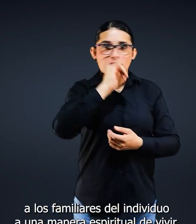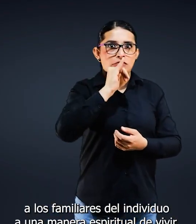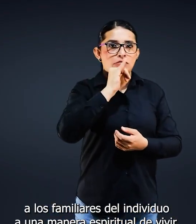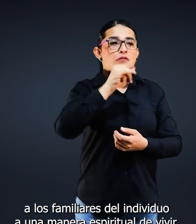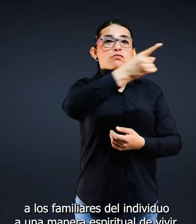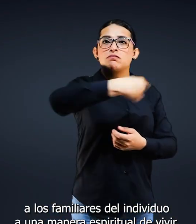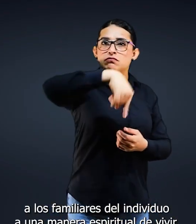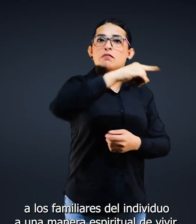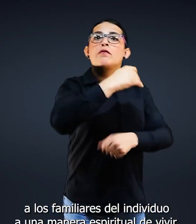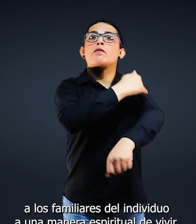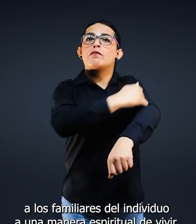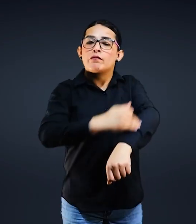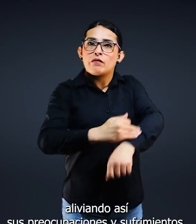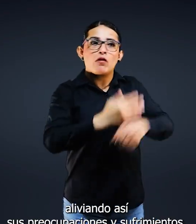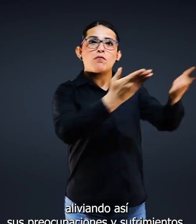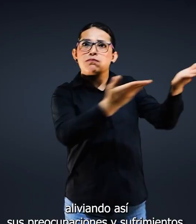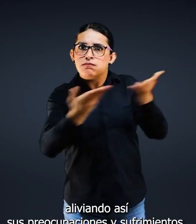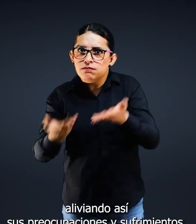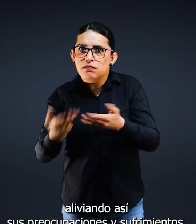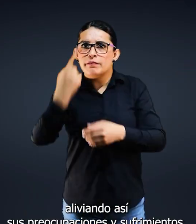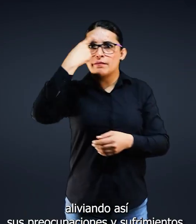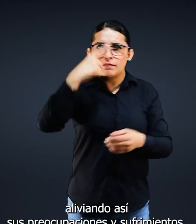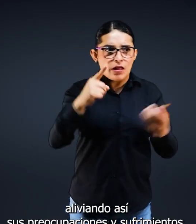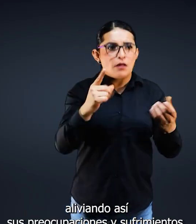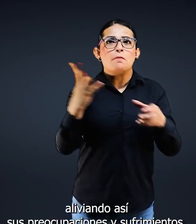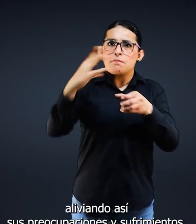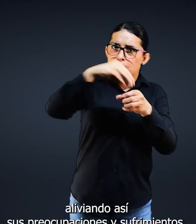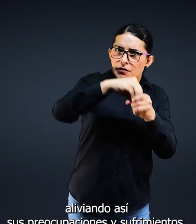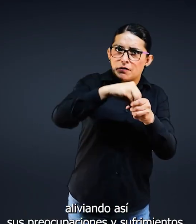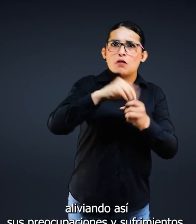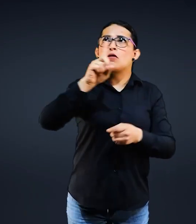una manera espiritual de vivir, aliviándose así sus preocupaciones y sufrimientos.